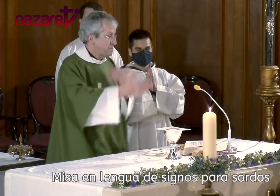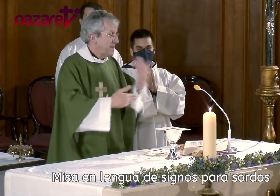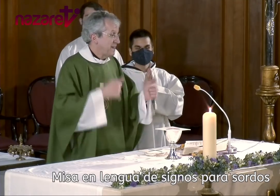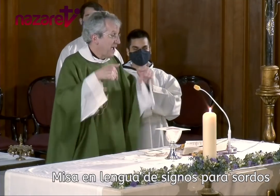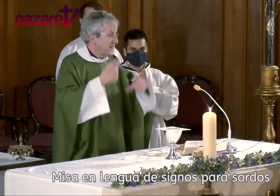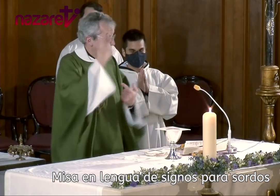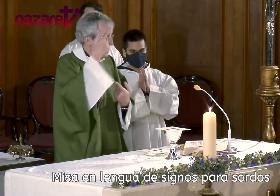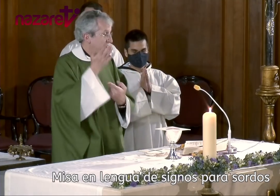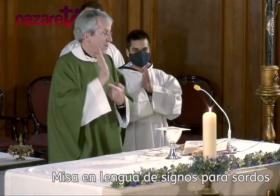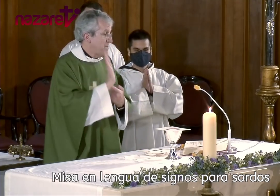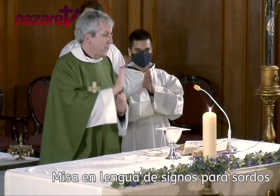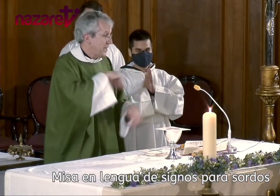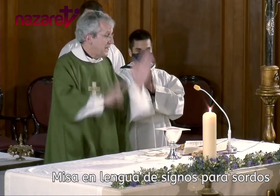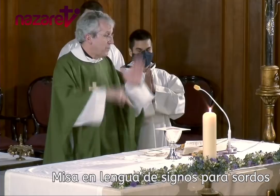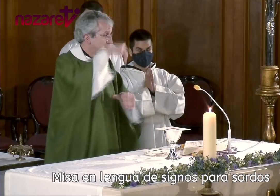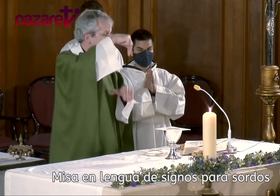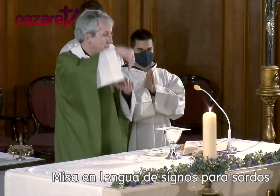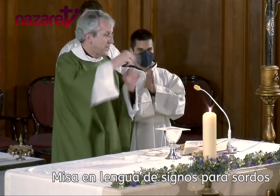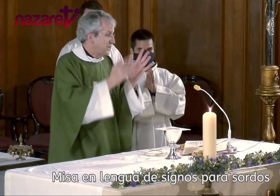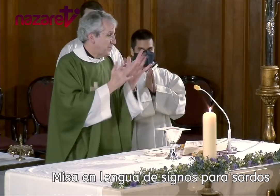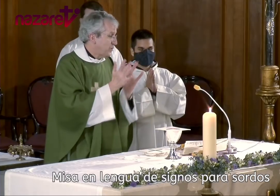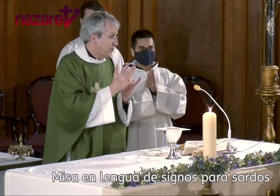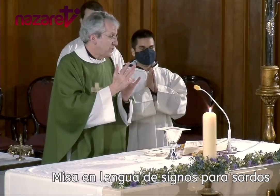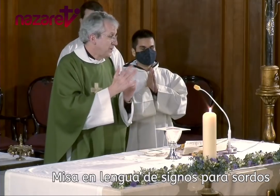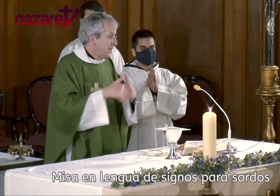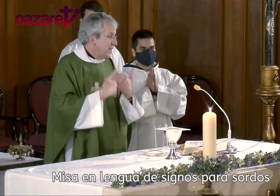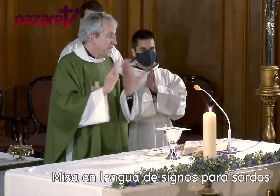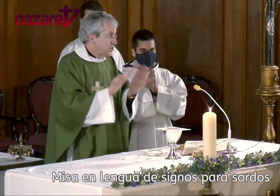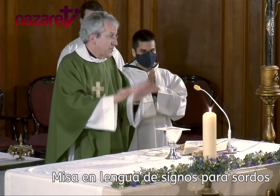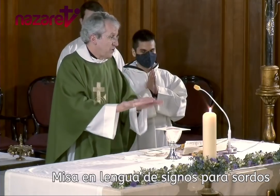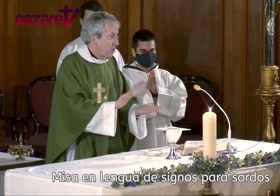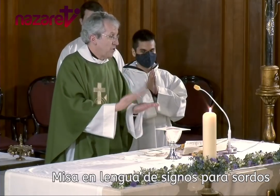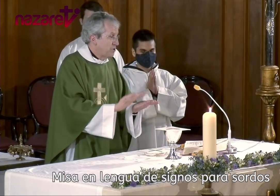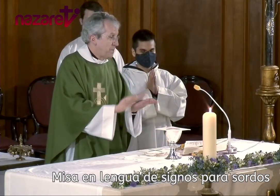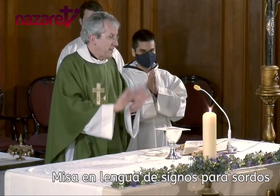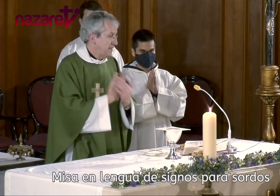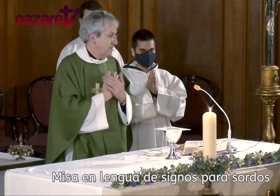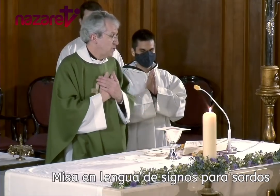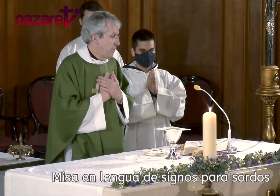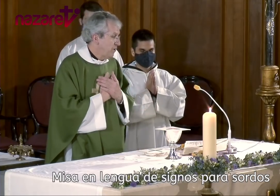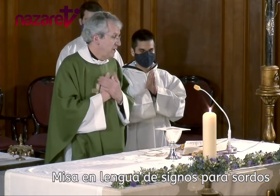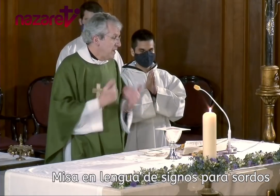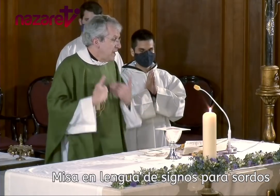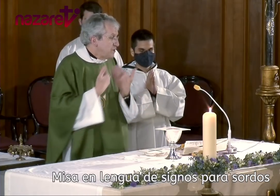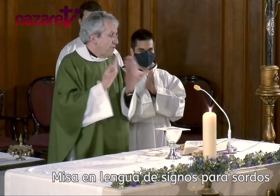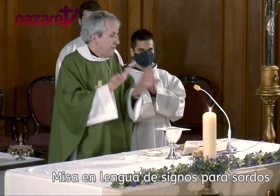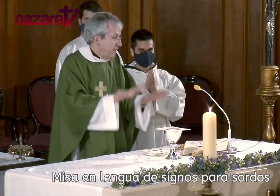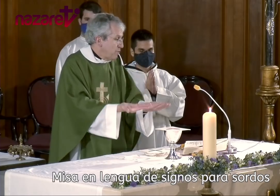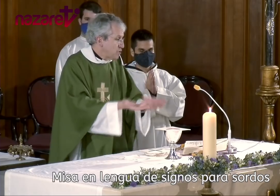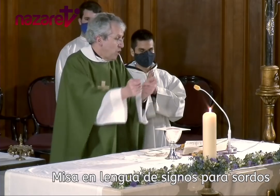Padre, al celebrar ahora el memorial de la muerte y resurrección de tu Hijo, que nos dejó como prenda de su amor, te ofrecemos lo